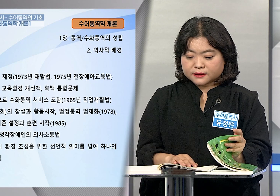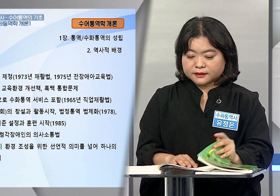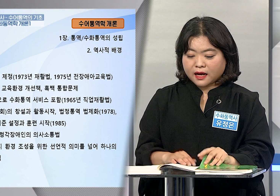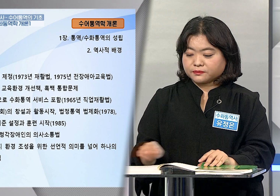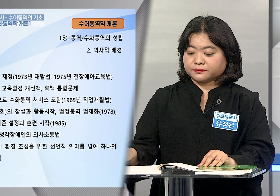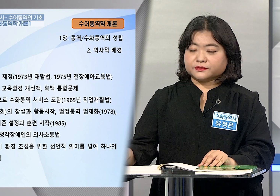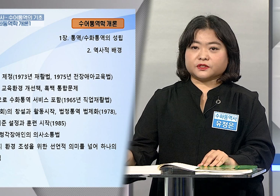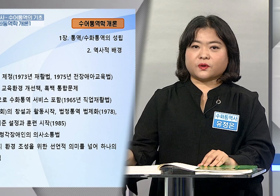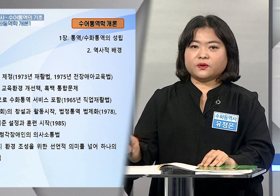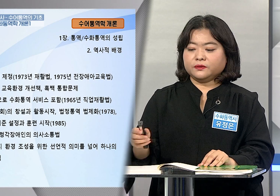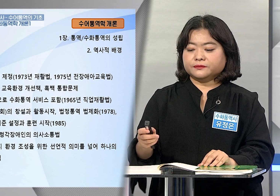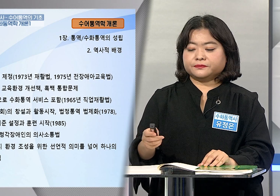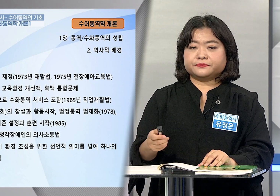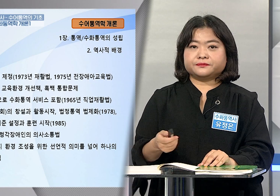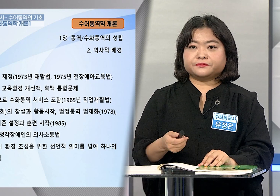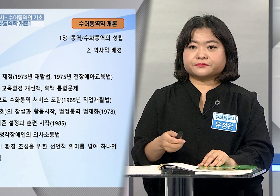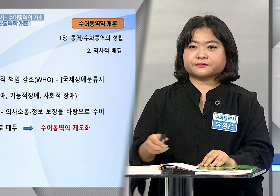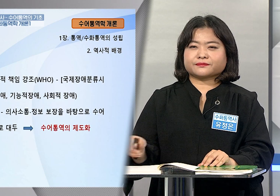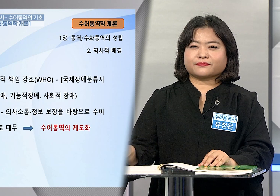자, 그 다음은요.